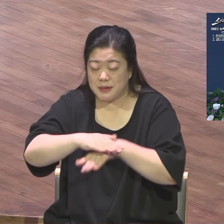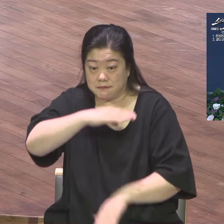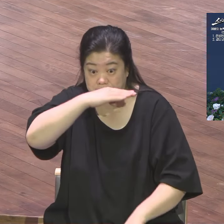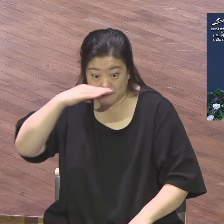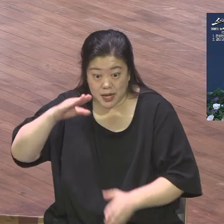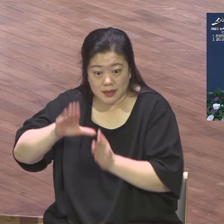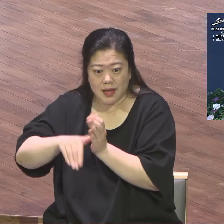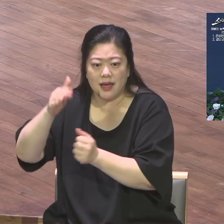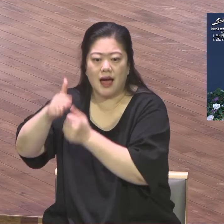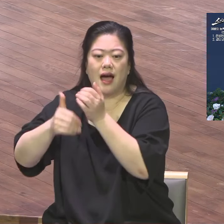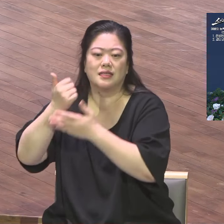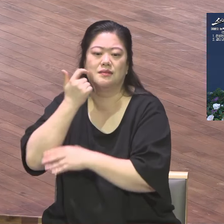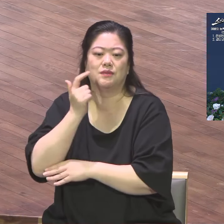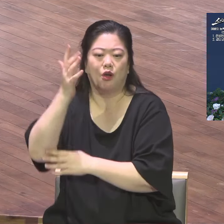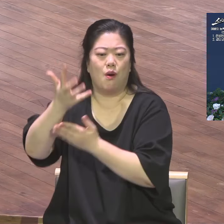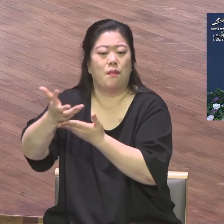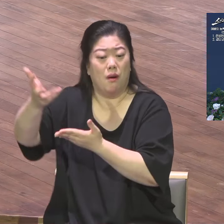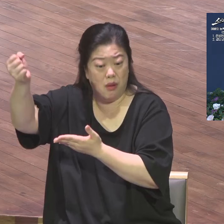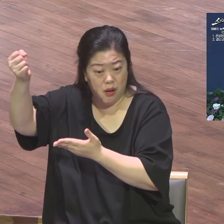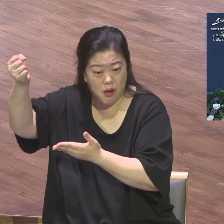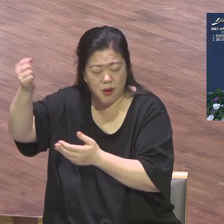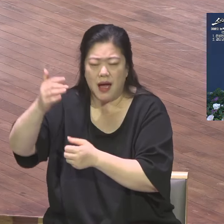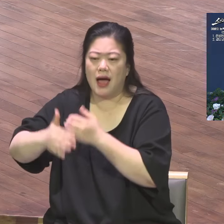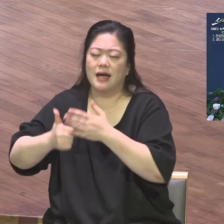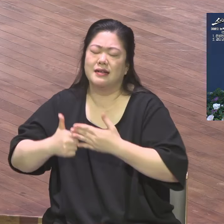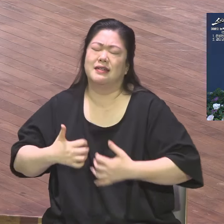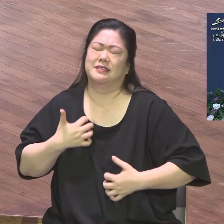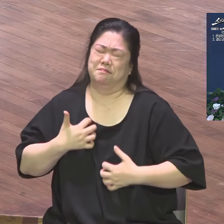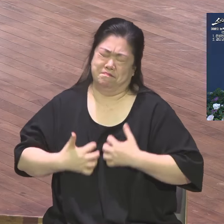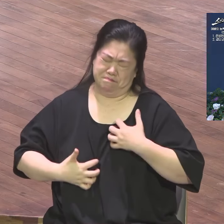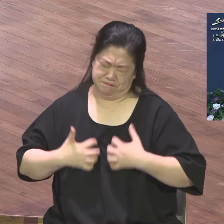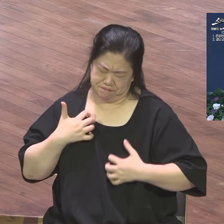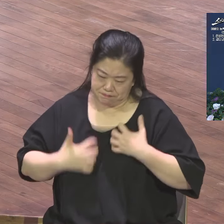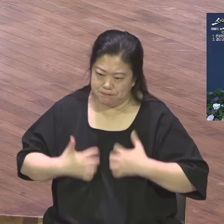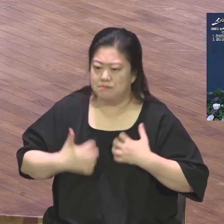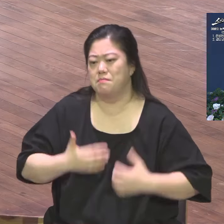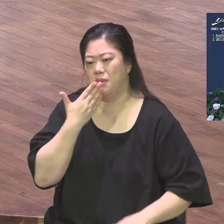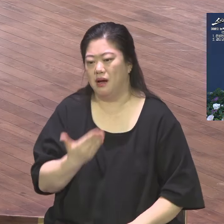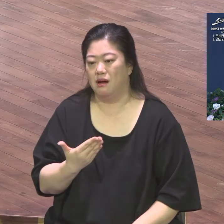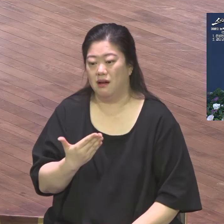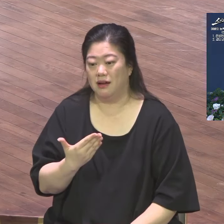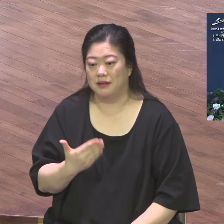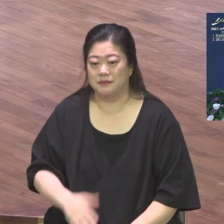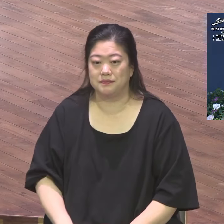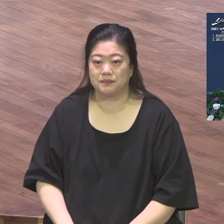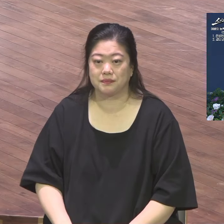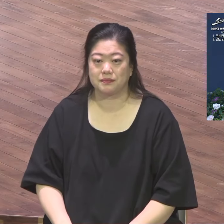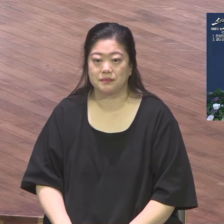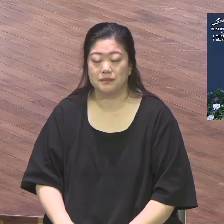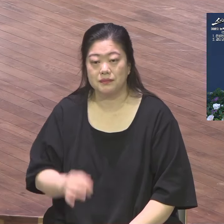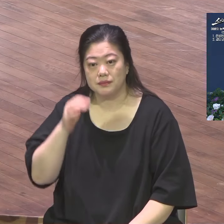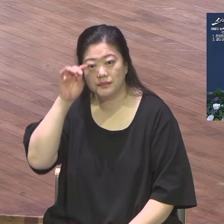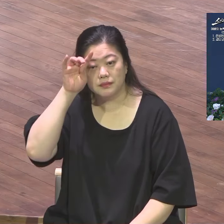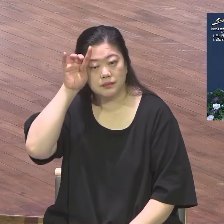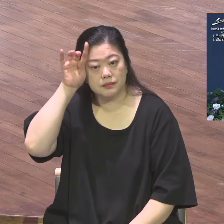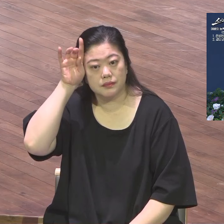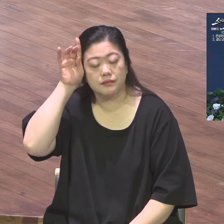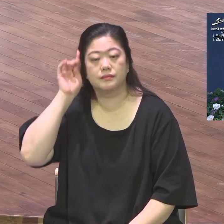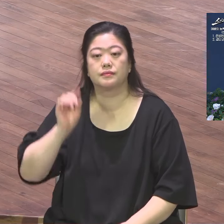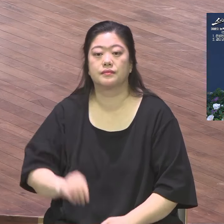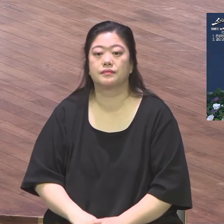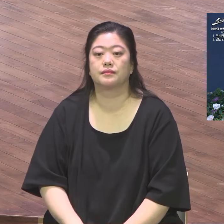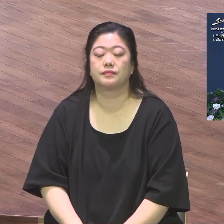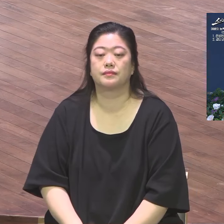받으시고 우리는 하나님이 기뻐하시는 거룩한 산 제물이 되는 것입니다. 내가 사람이 올 수밖에